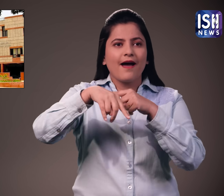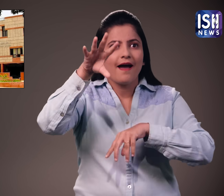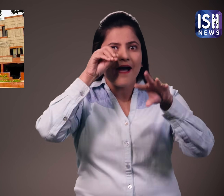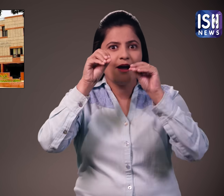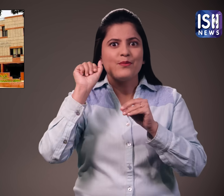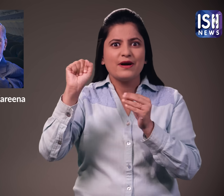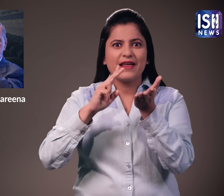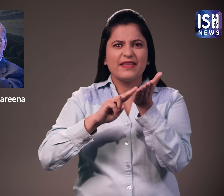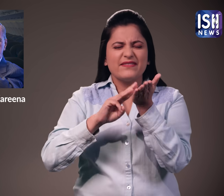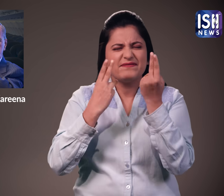थे